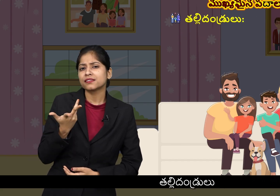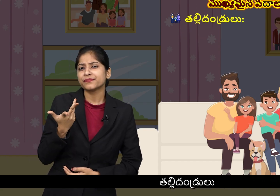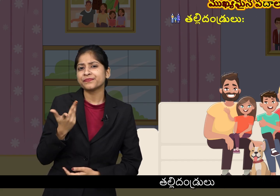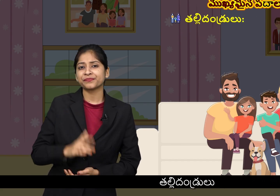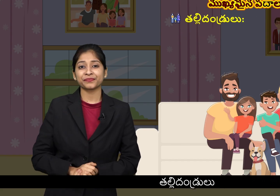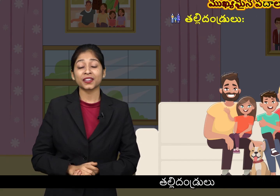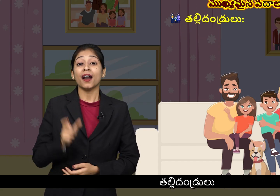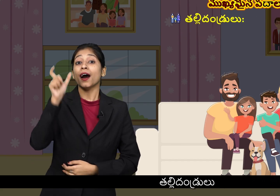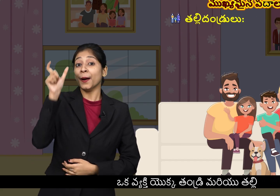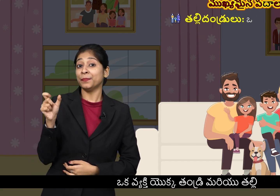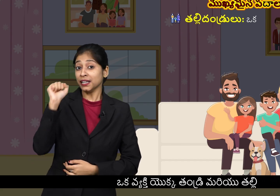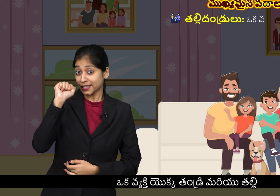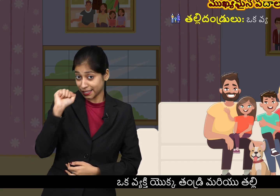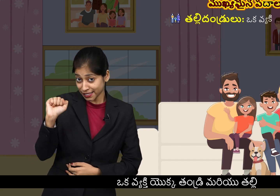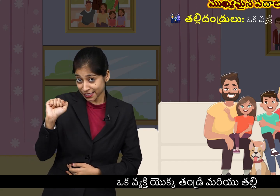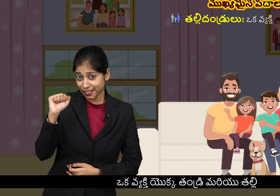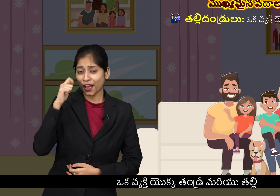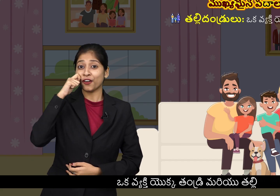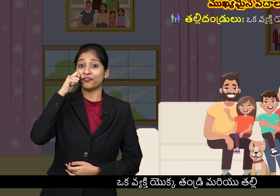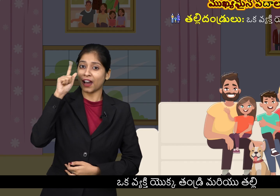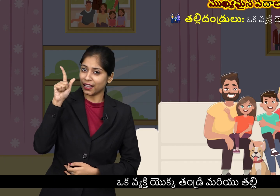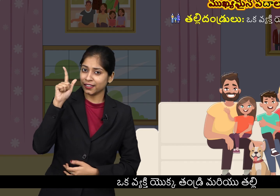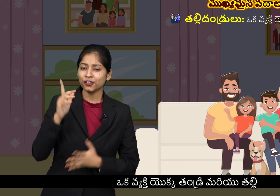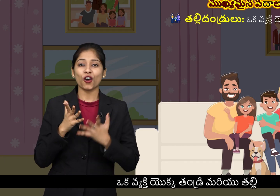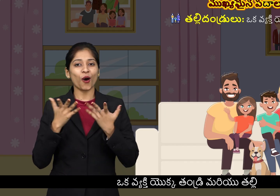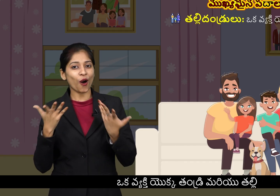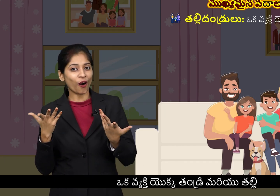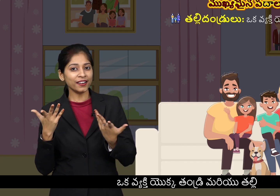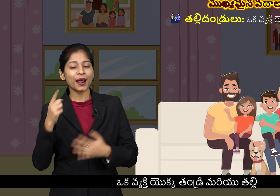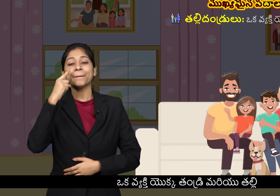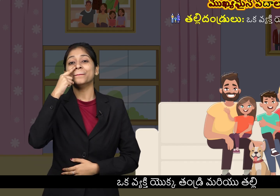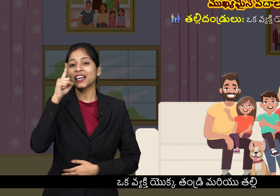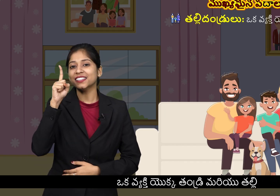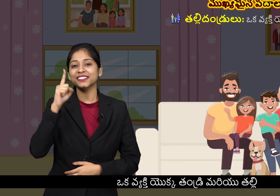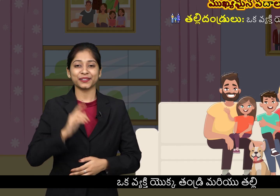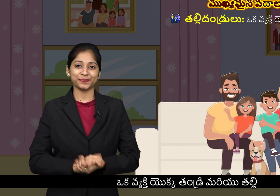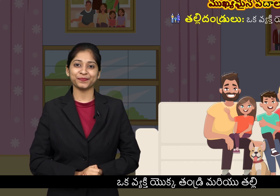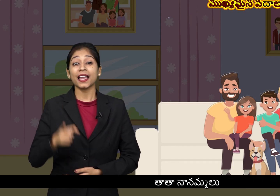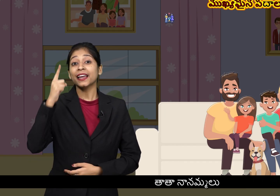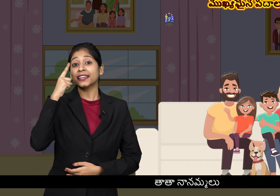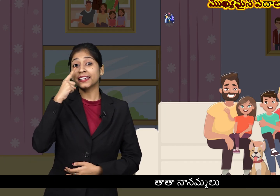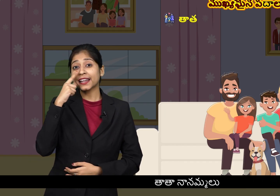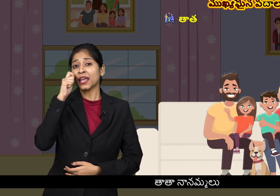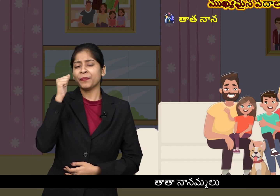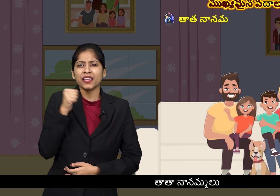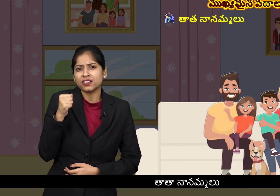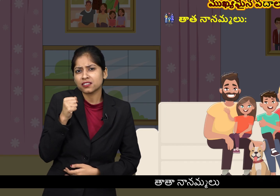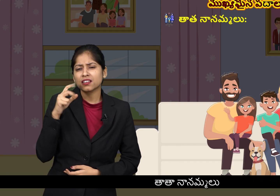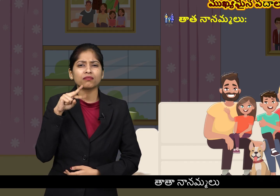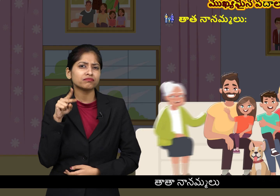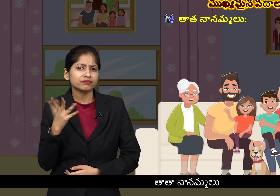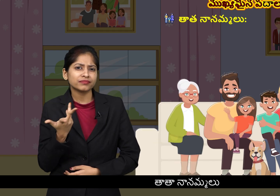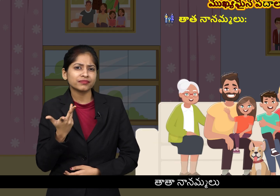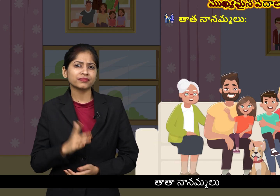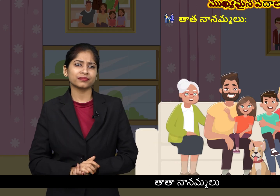తల్లిదండ్రులు ఒక వ్యక్తి యొక్క తండ్రి మరియు తల్లి. తాత నానమ్మలు